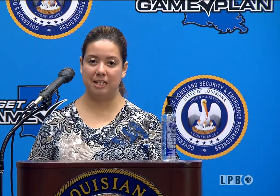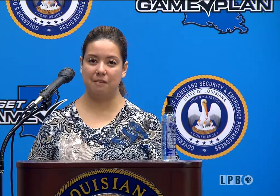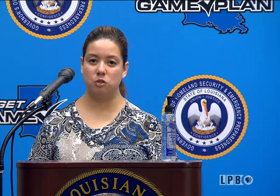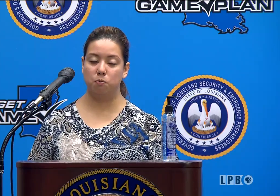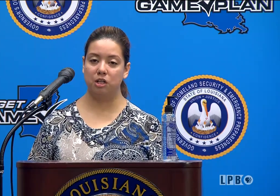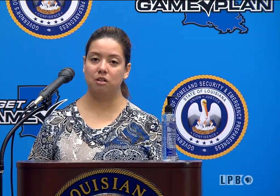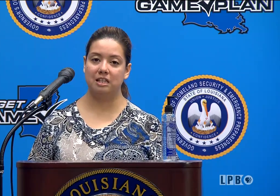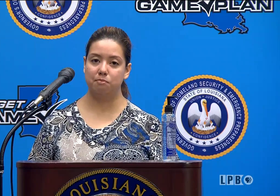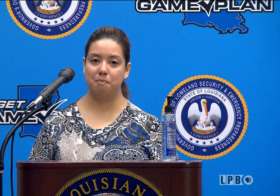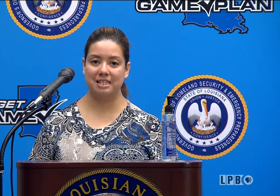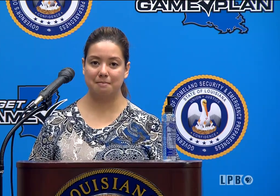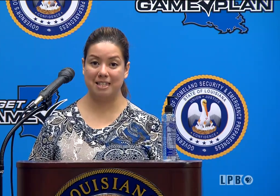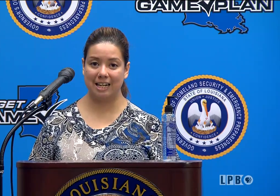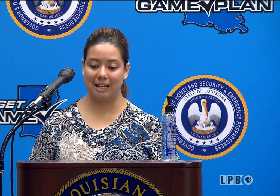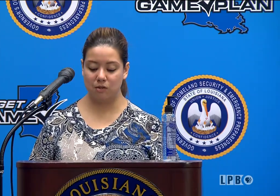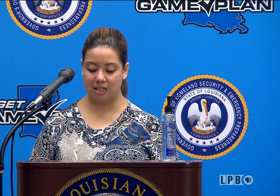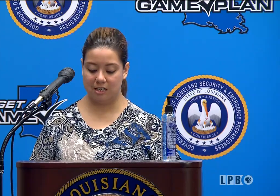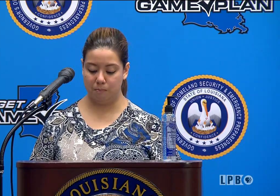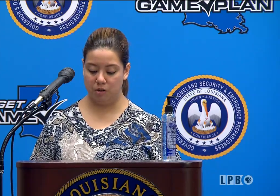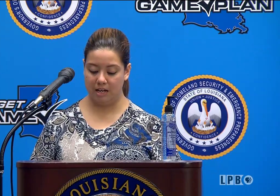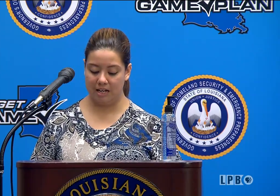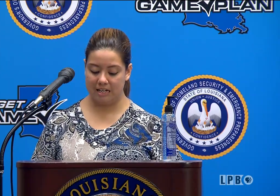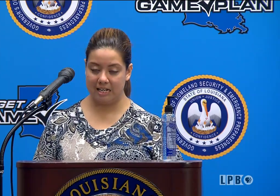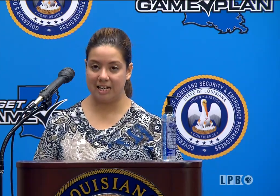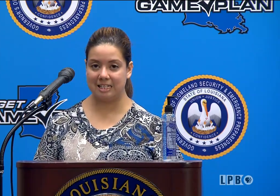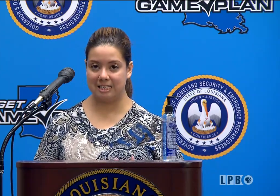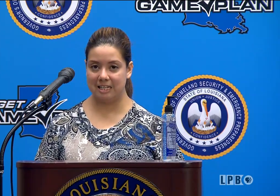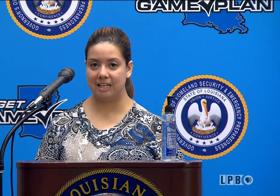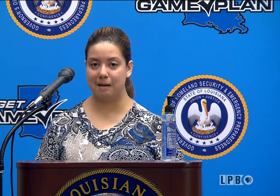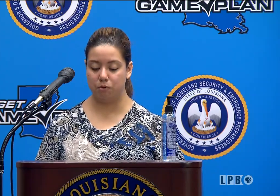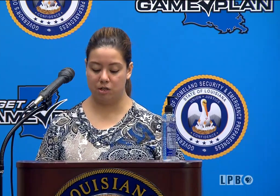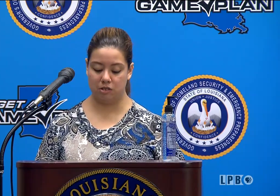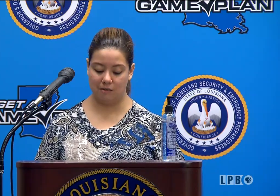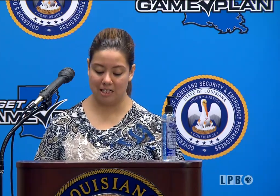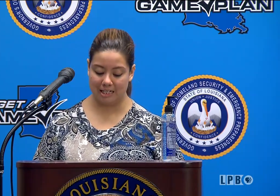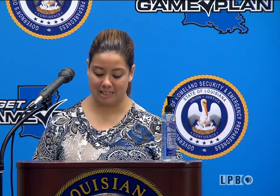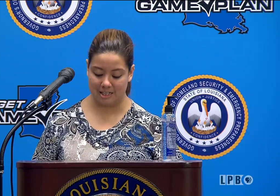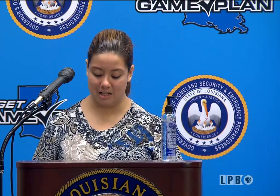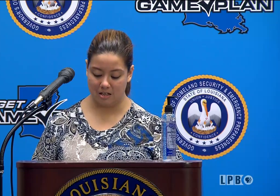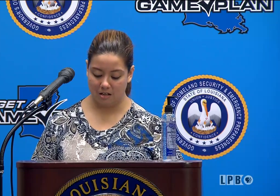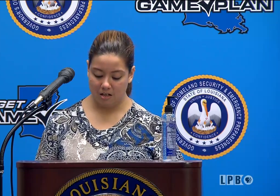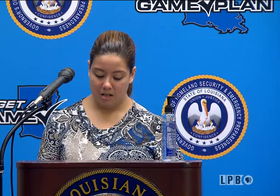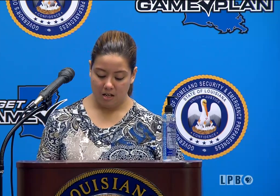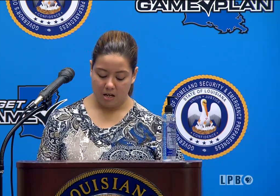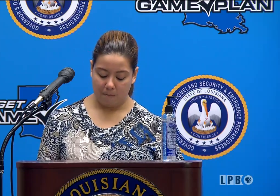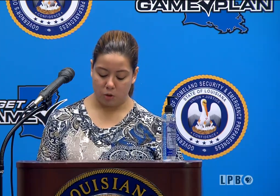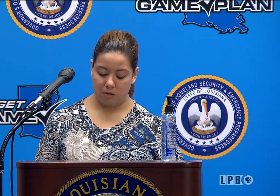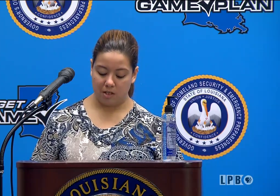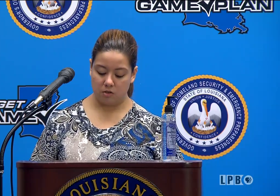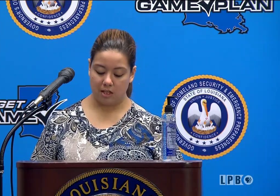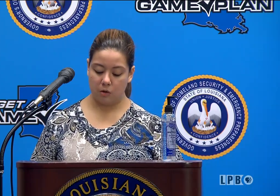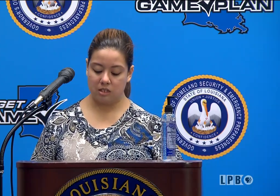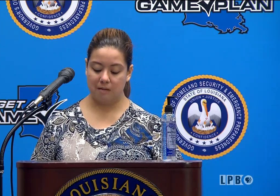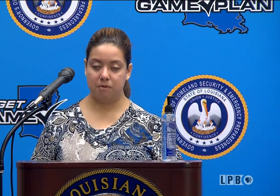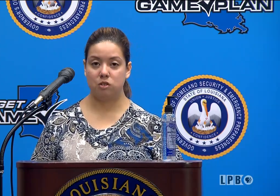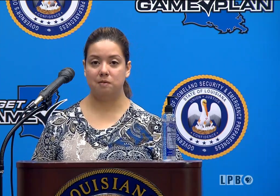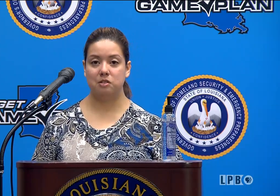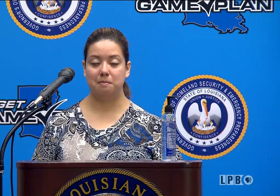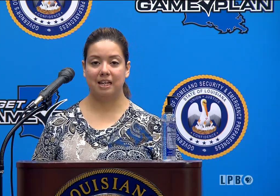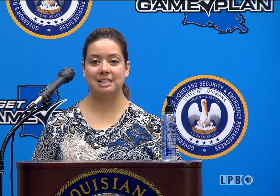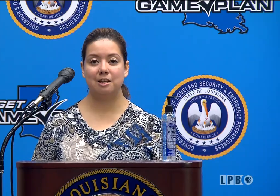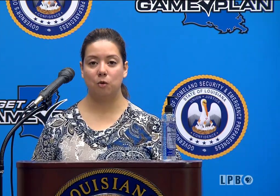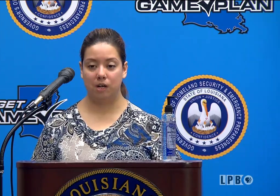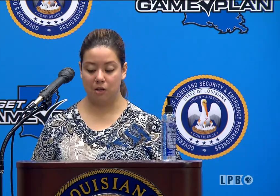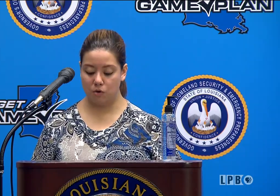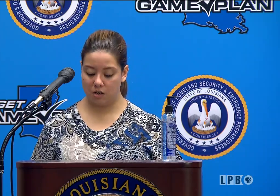pueden esperar tal vez un poquito de tiempo más tardado en que se le pueda ir a asistir y a poner otra vez la electricidad. Los servicios de GOSEP, los